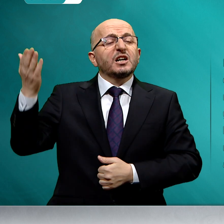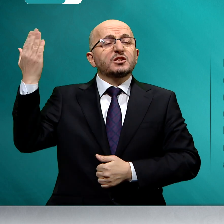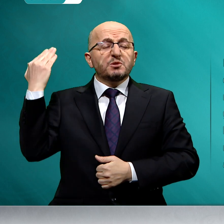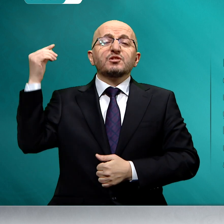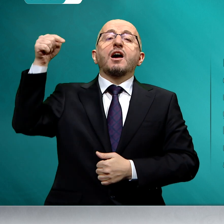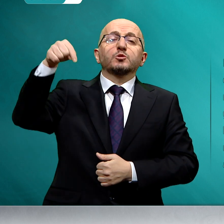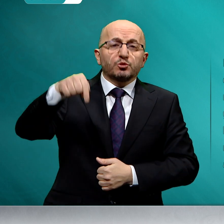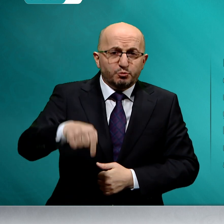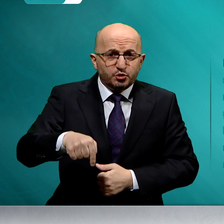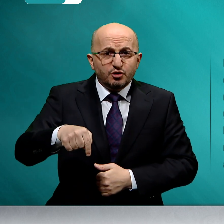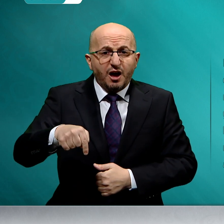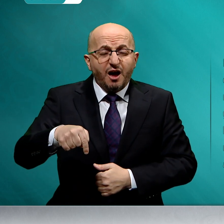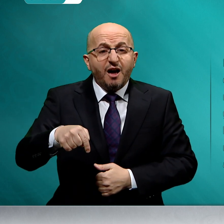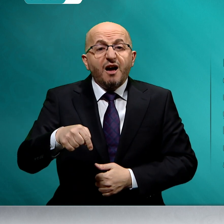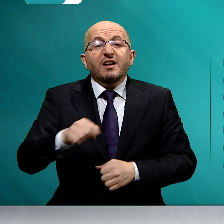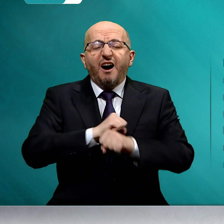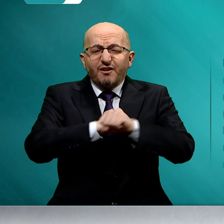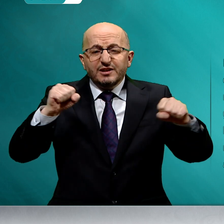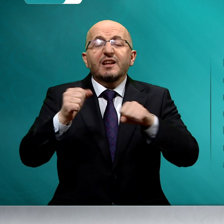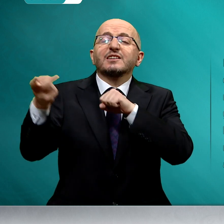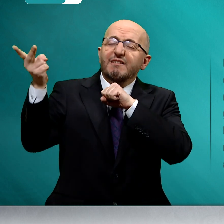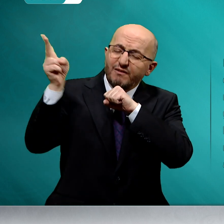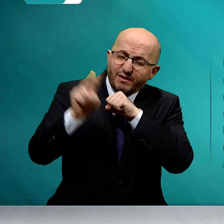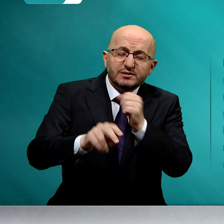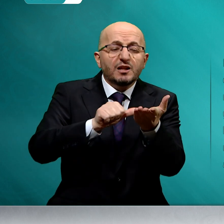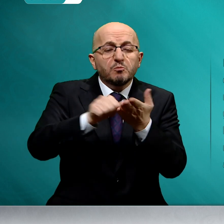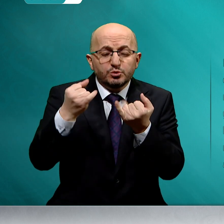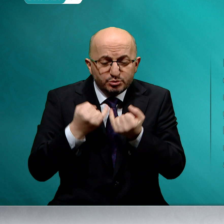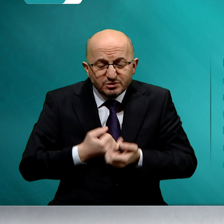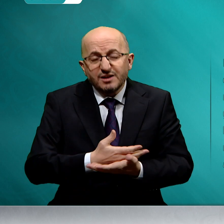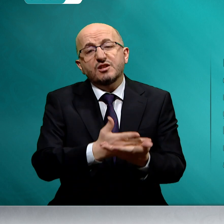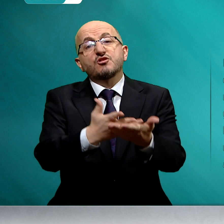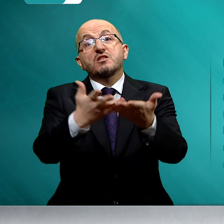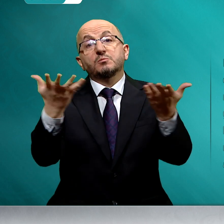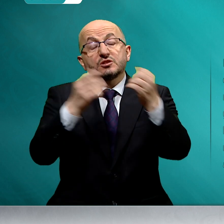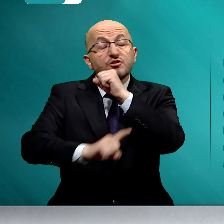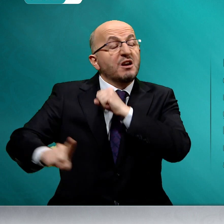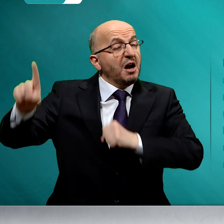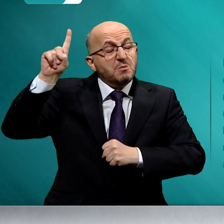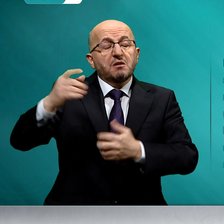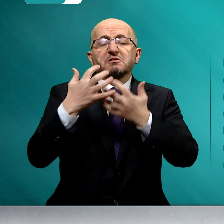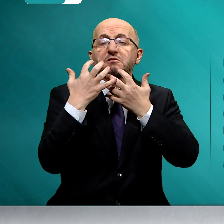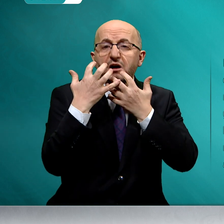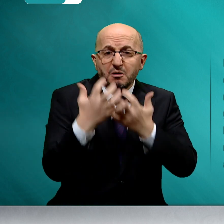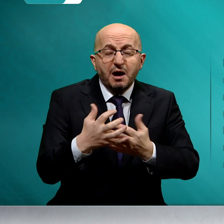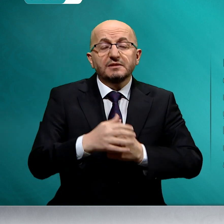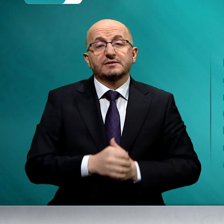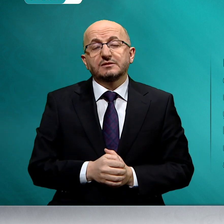geçmişten günümüze, afetlerde vefat eden bütün kardeşlerimize Cenab-ı Hak'tan